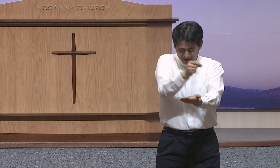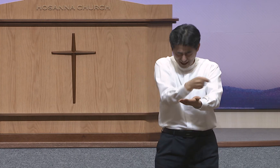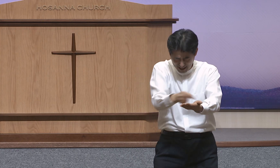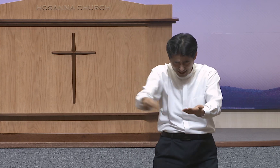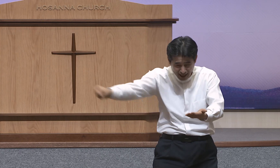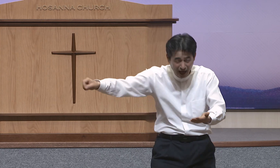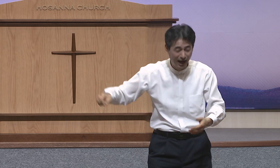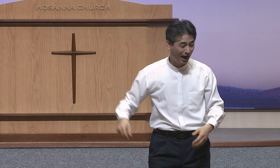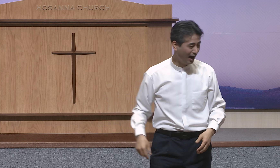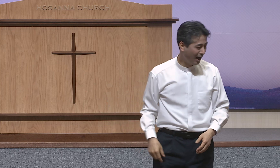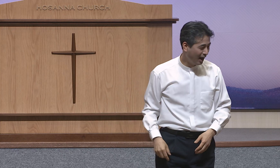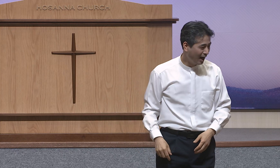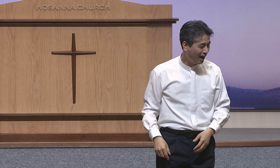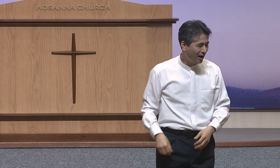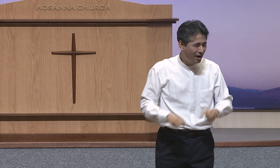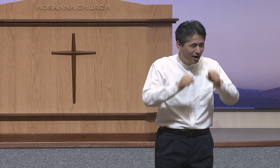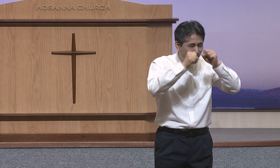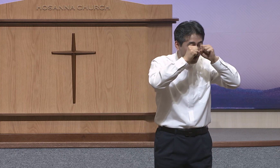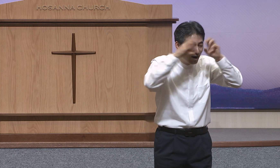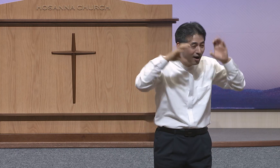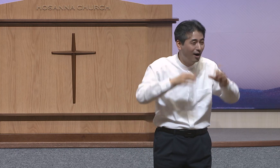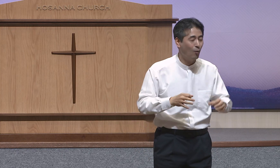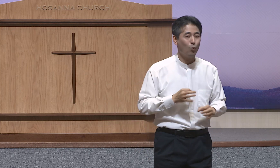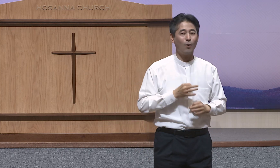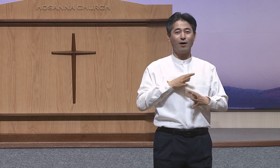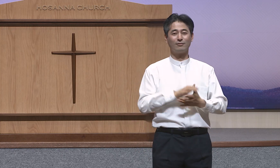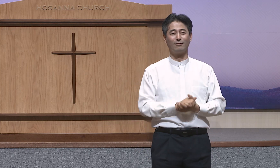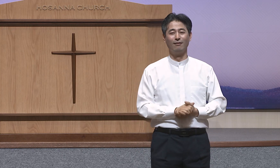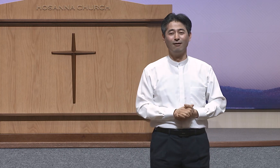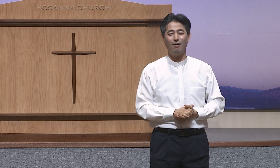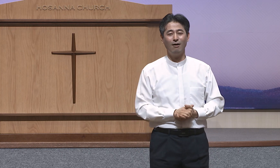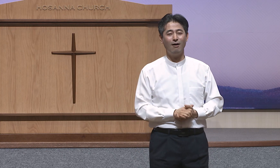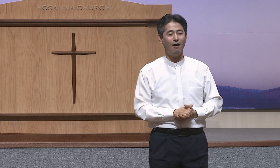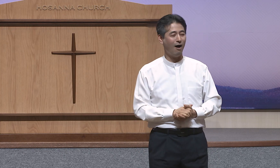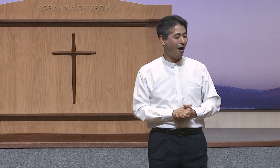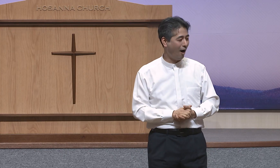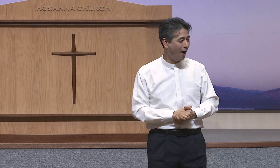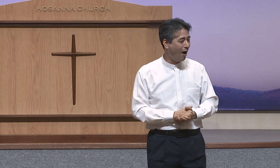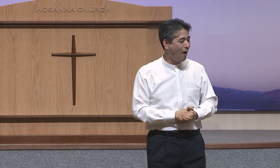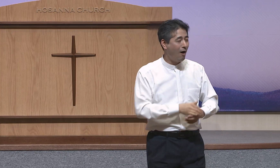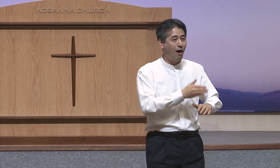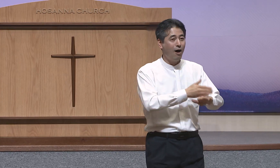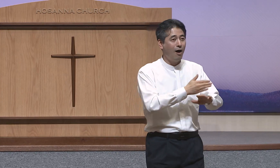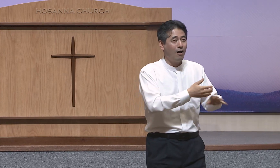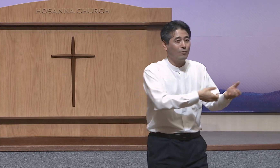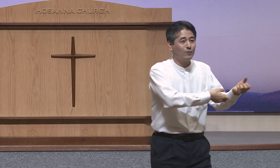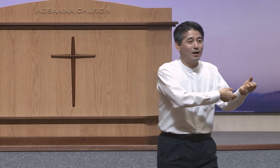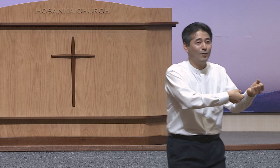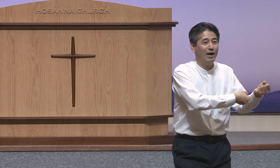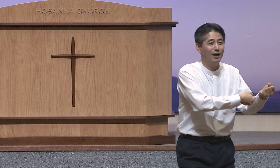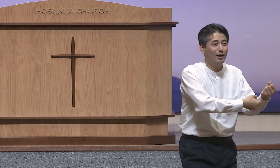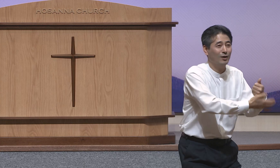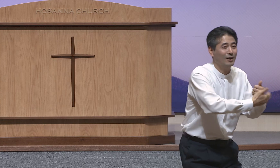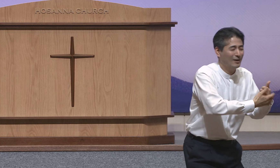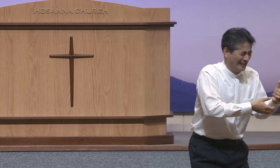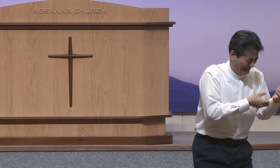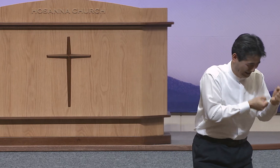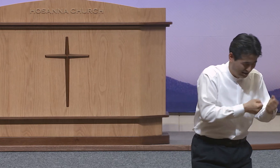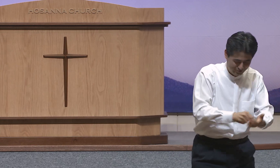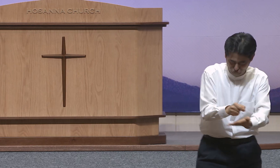적어주시는 거예요. 그래서 저는 이렇게 정말 놀랐고 너무나도 감사했고 그 자매분을 계속